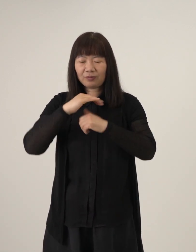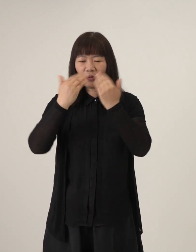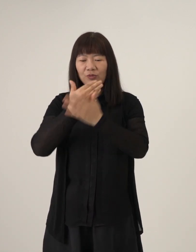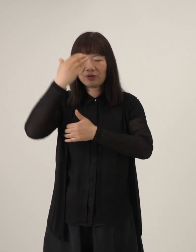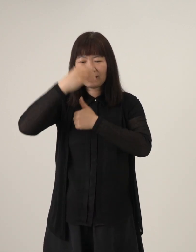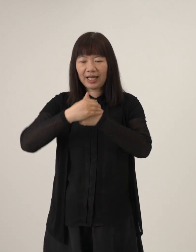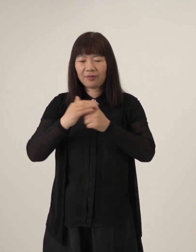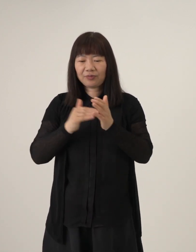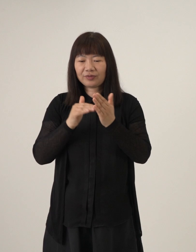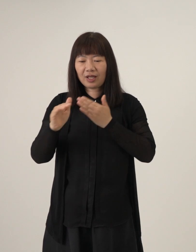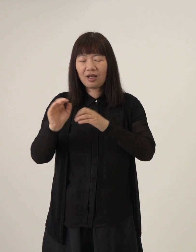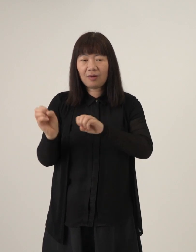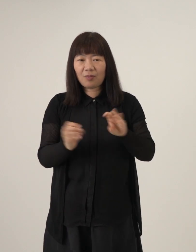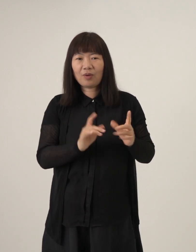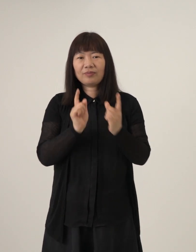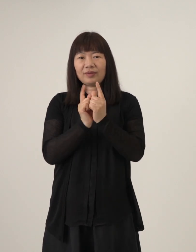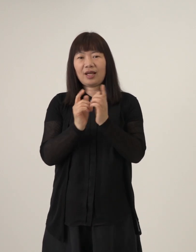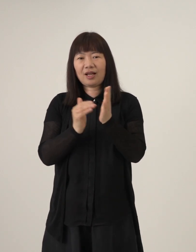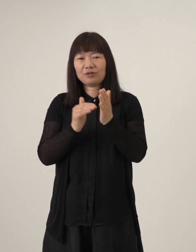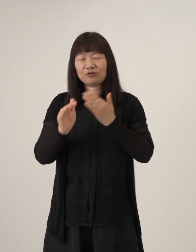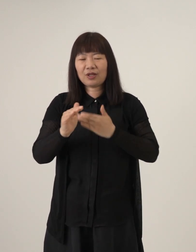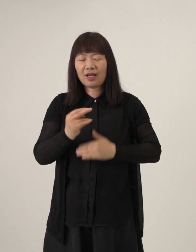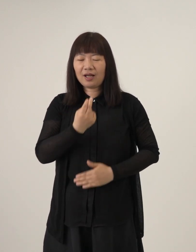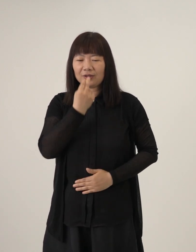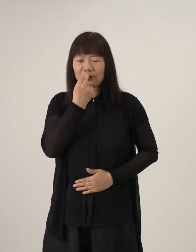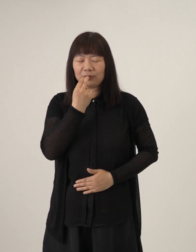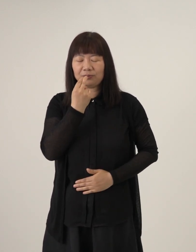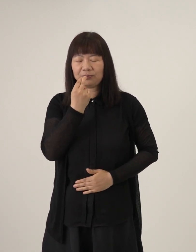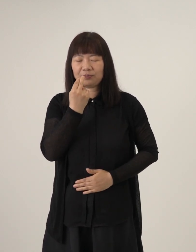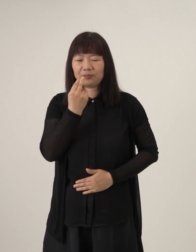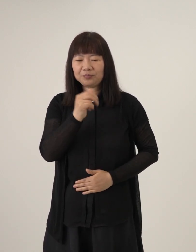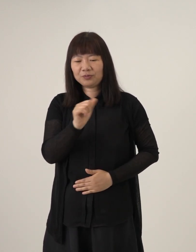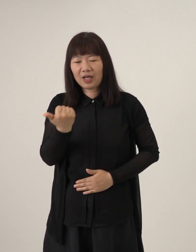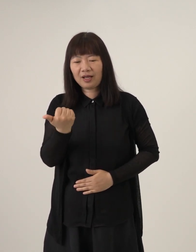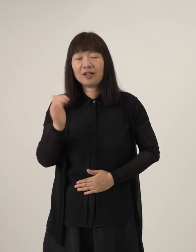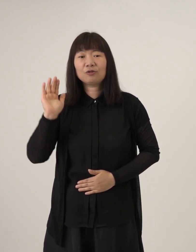쓰시고 버림당하시고 숨을 거두시자